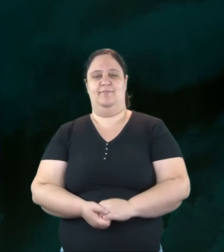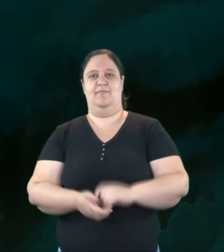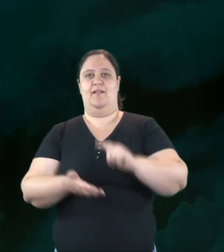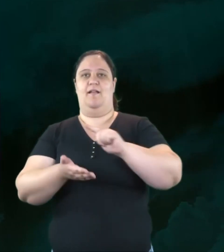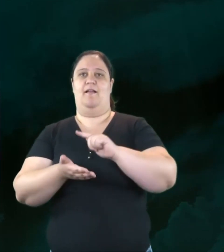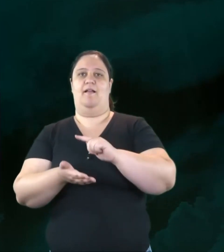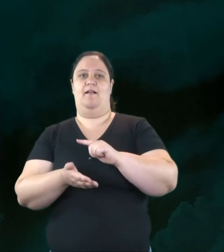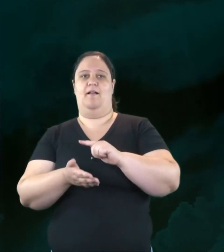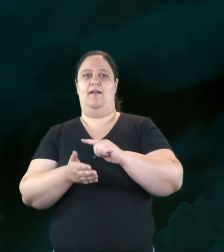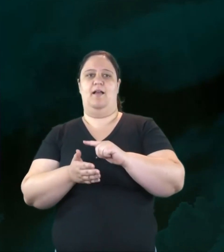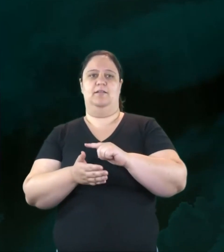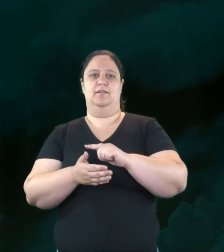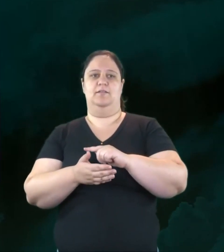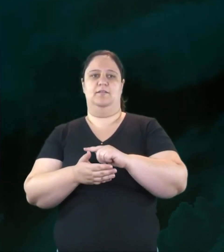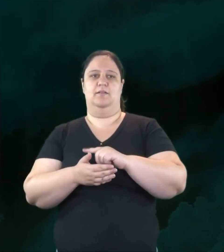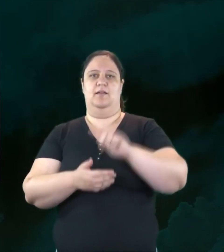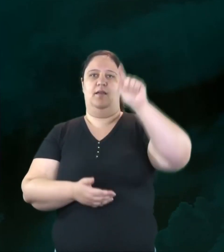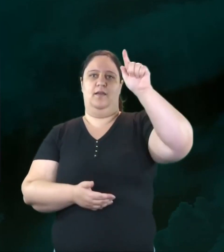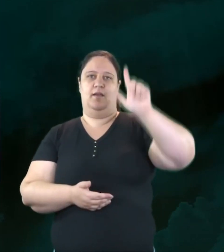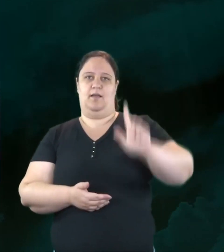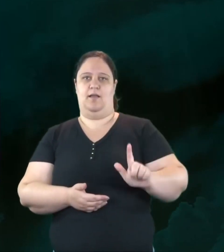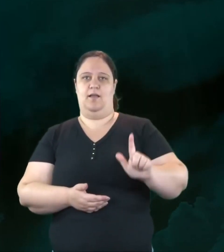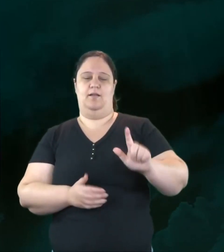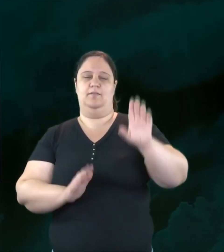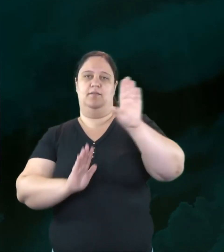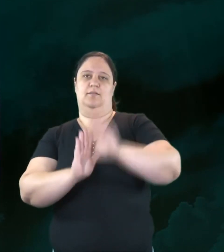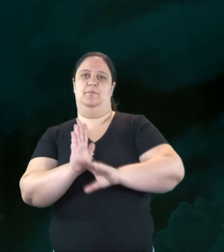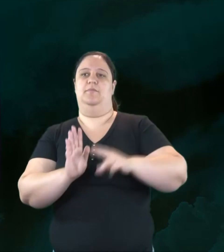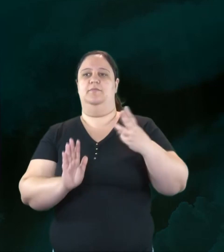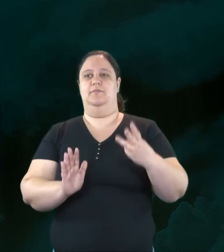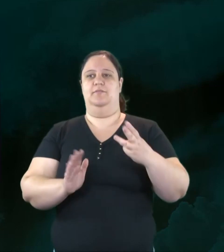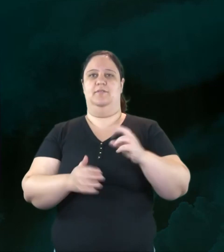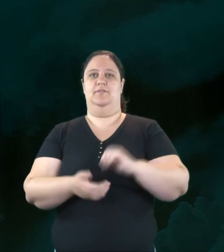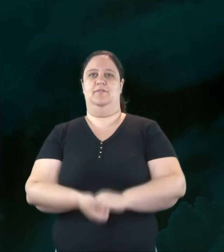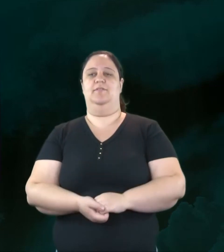Gálatas 3. Gálatas 3.